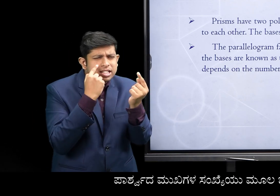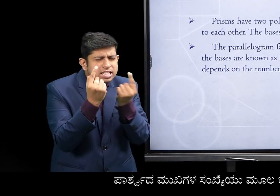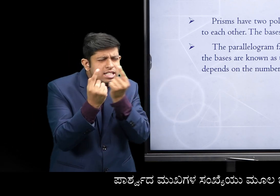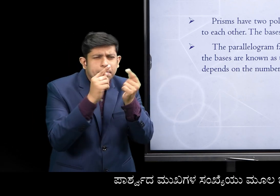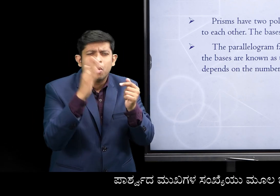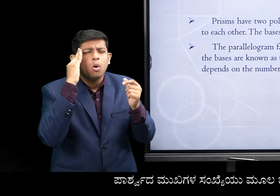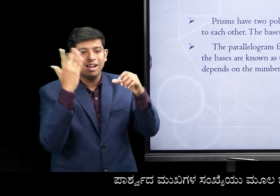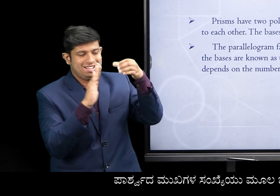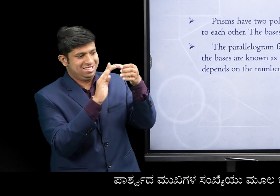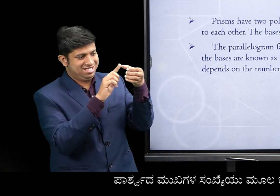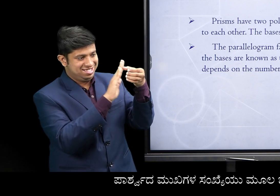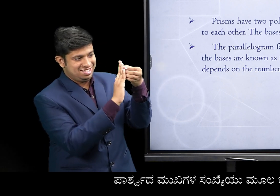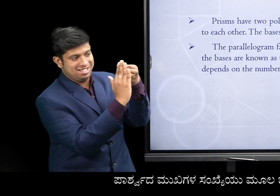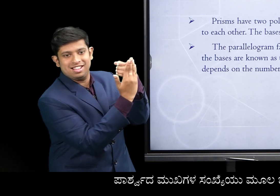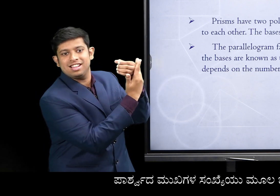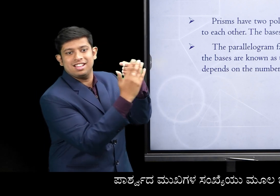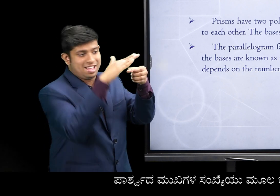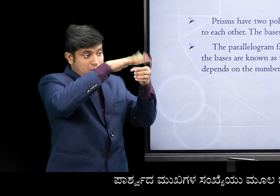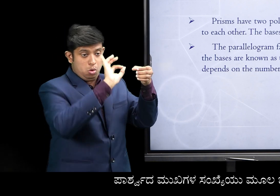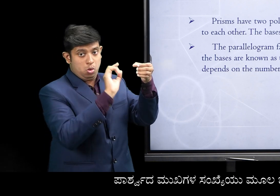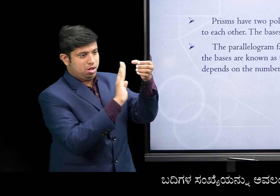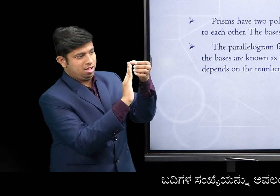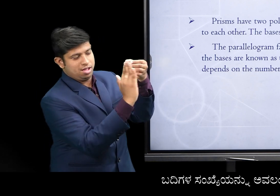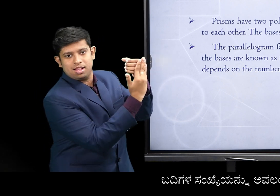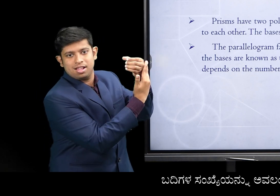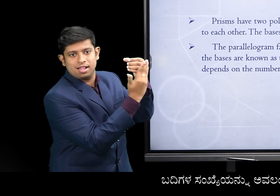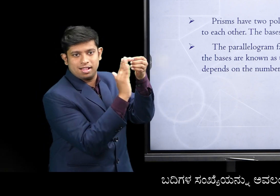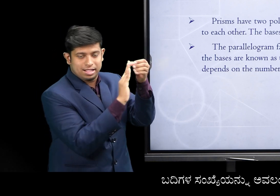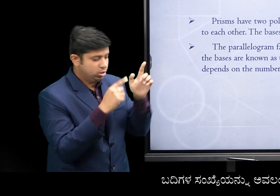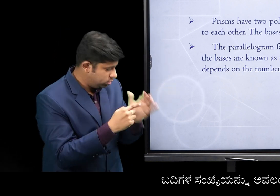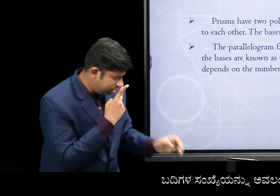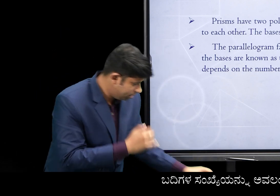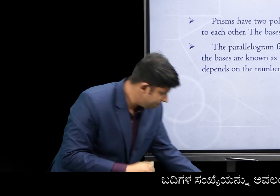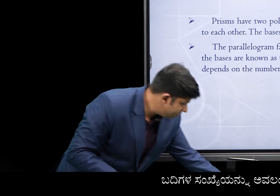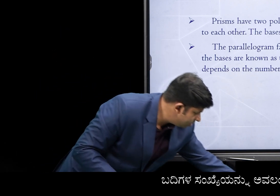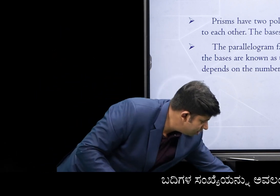ಪಾರ್ಶ್ವದ ಮುಖಗಳ ಸಂಖ್ಯೆಯು ಮೂಲ ಬಹುಭುಜಾಕೃತಿಯಲ್ಲಿ ಬದಿಗಳ ಸಂಖ್ಯೆಯನ್ನ ಅವಲಂಬಿಸಿರುತ್ತೆ.